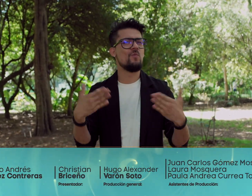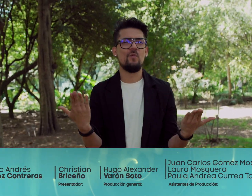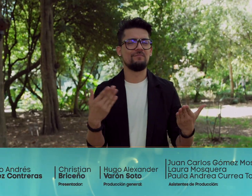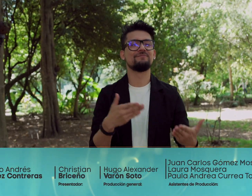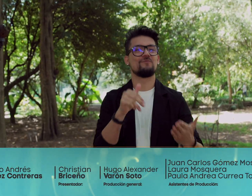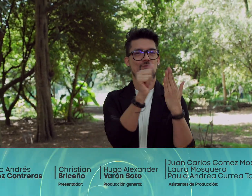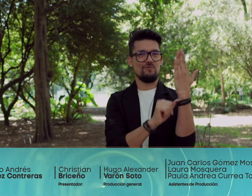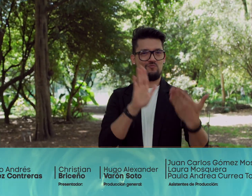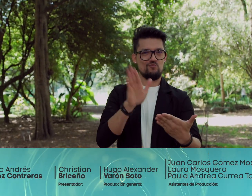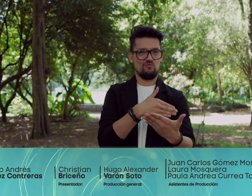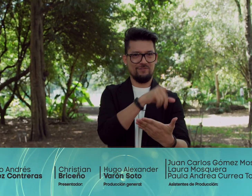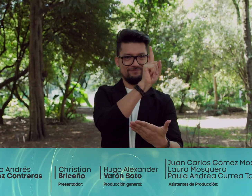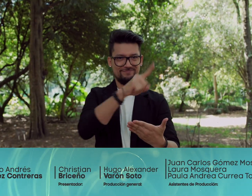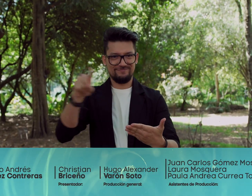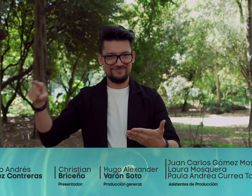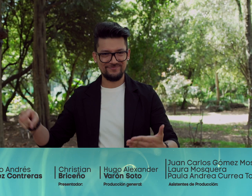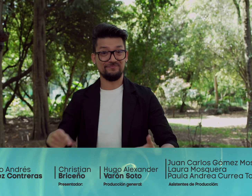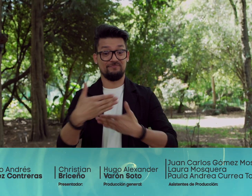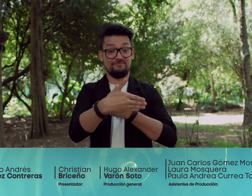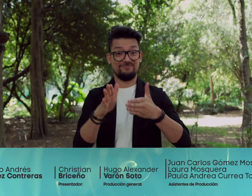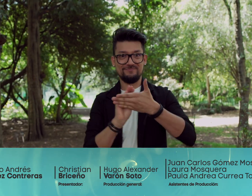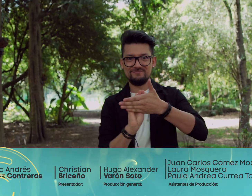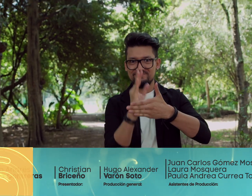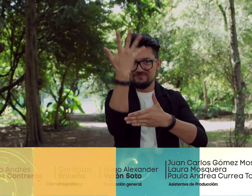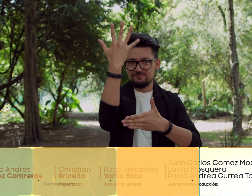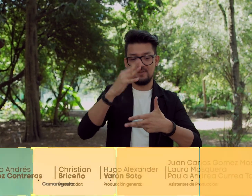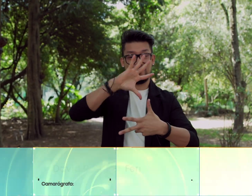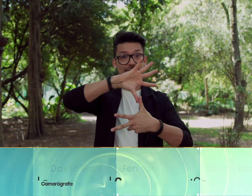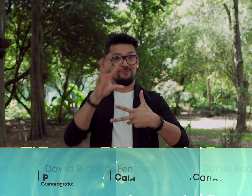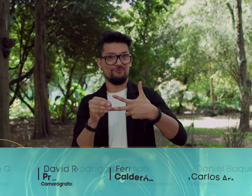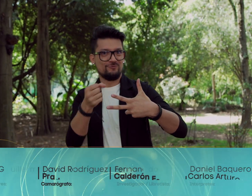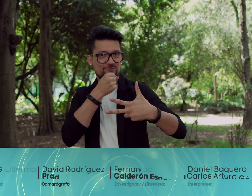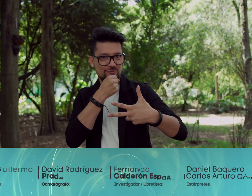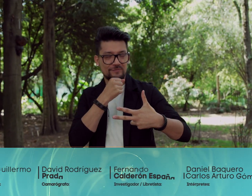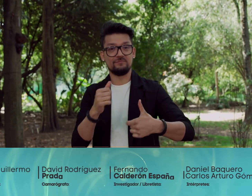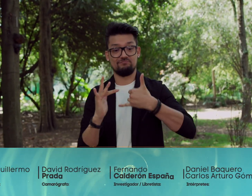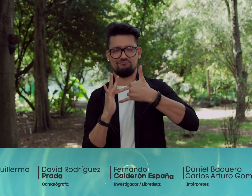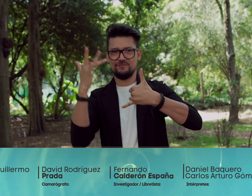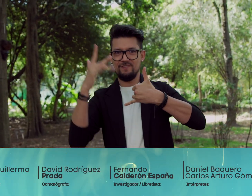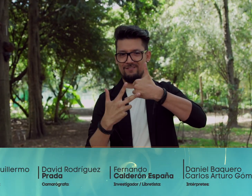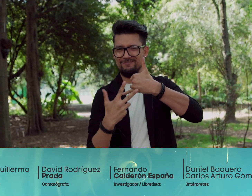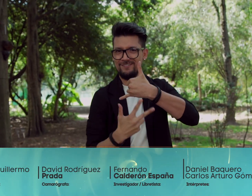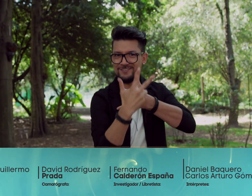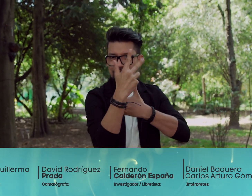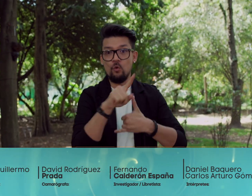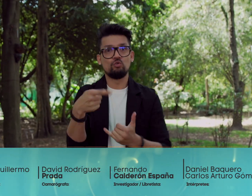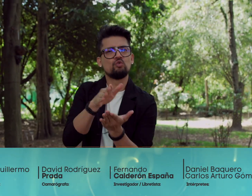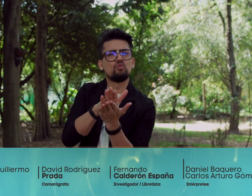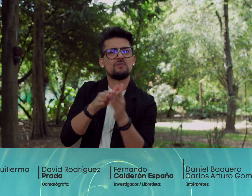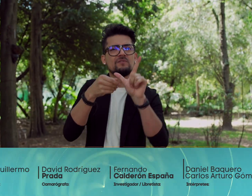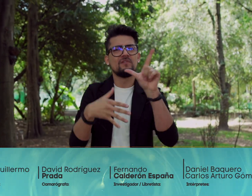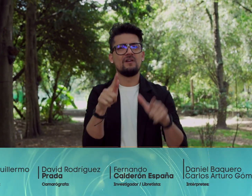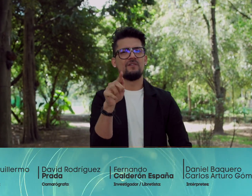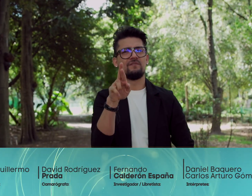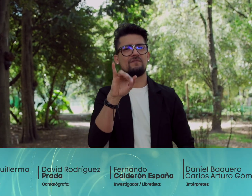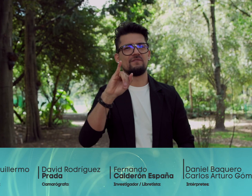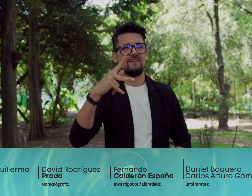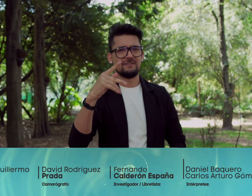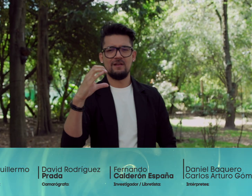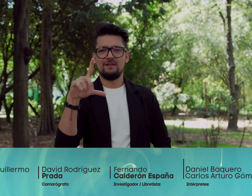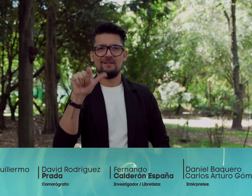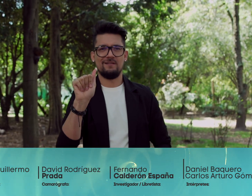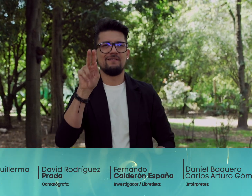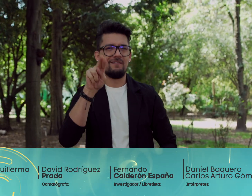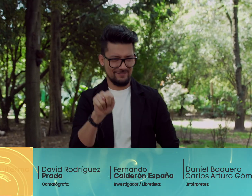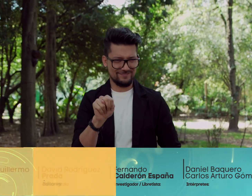music for life Inbox 13 magnífica región 13 Friki clan enlace 13 y salió el